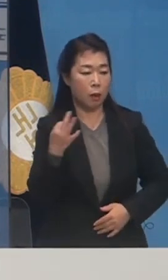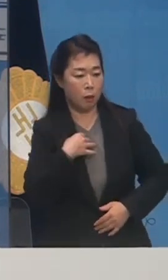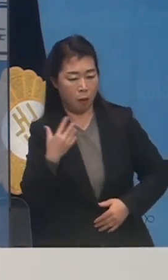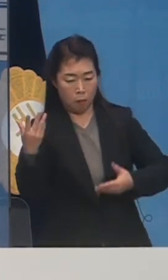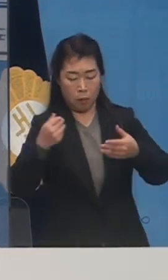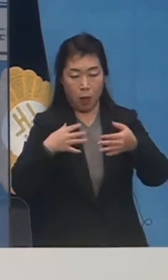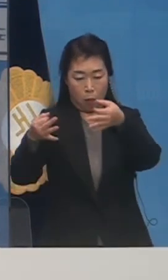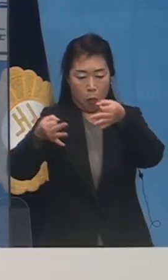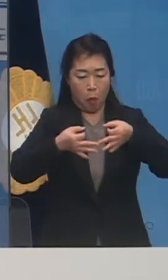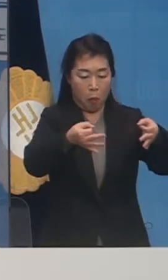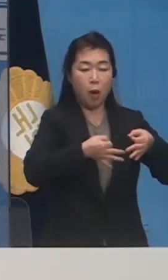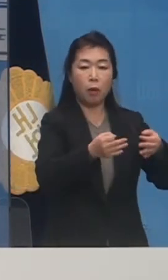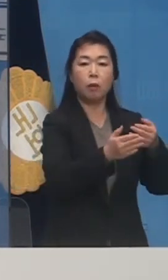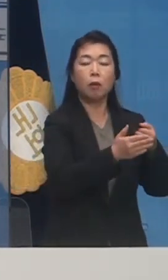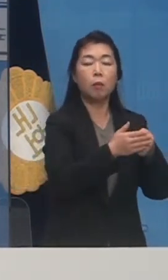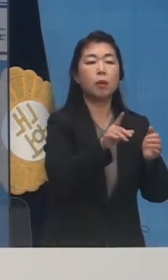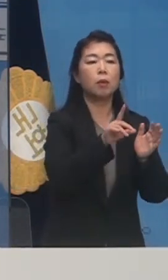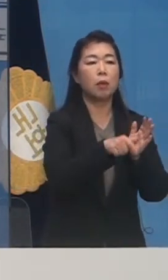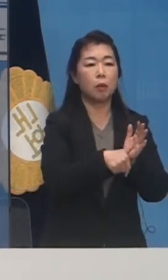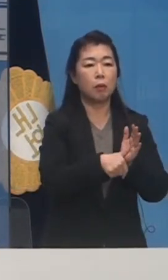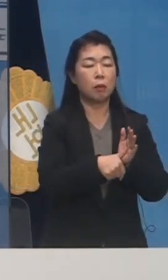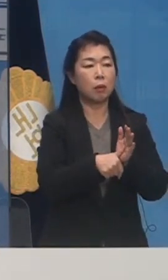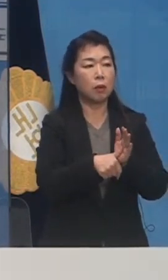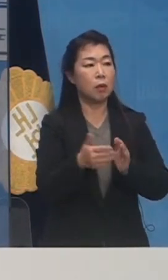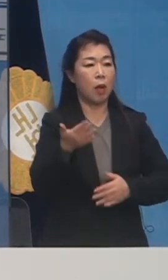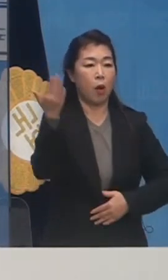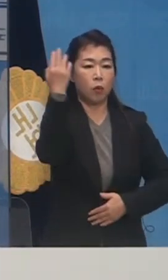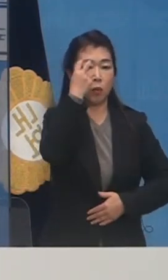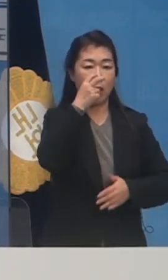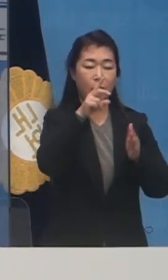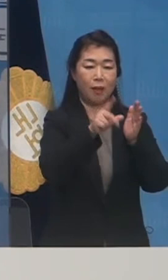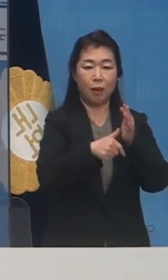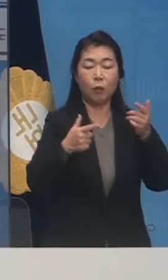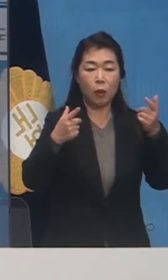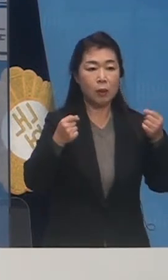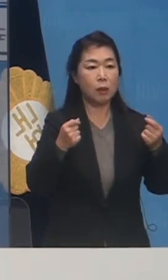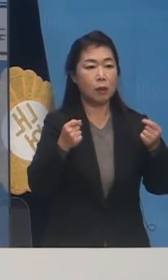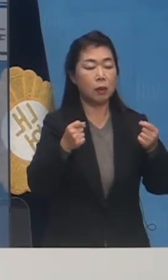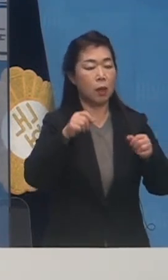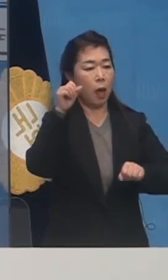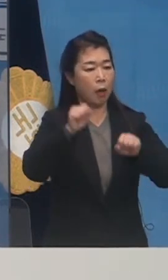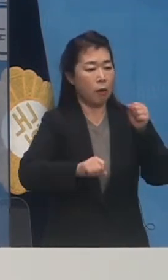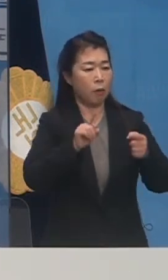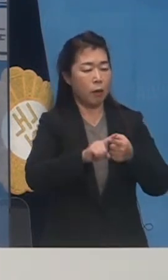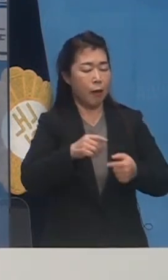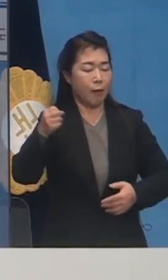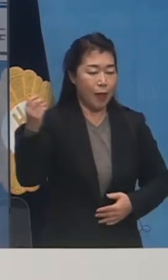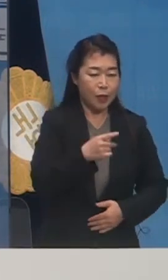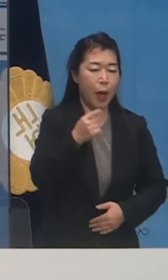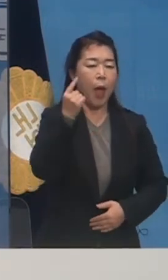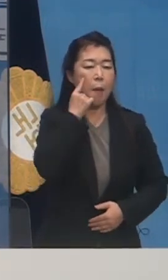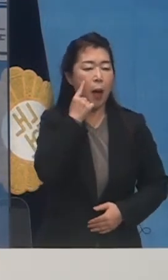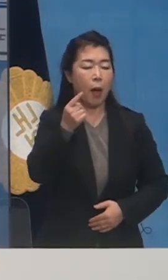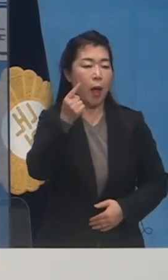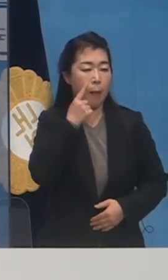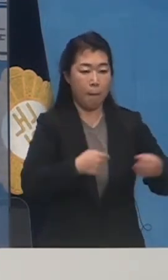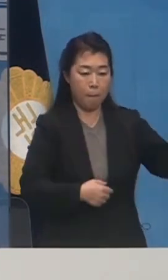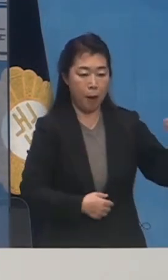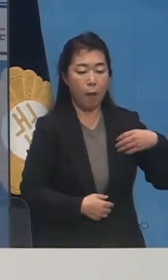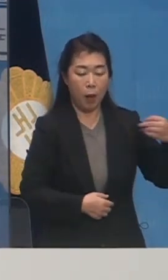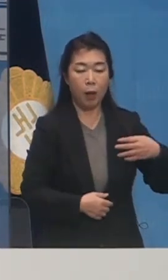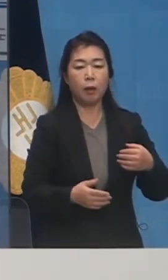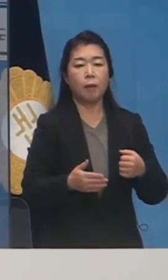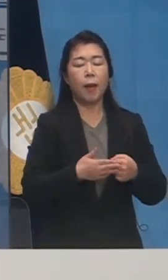쳐다보는 가운데 그날도 지난 조사 때와 같이 행위에 대한 재연까지 해야만